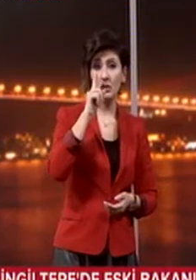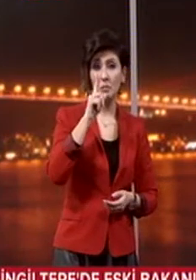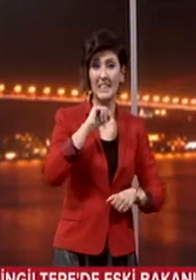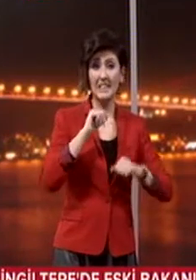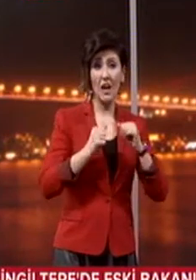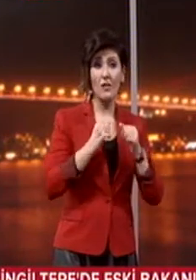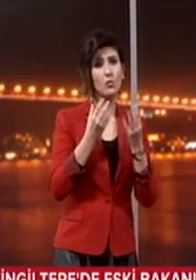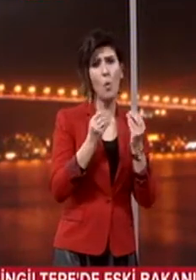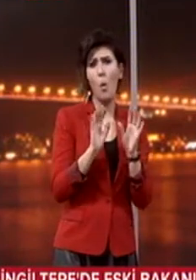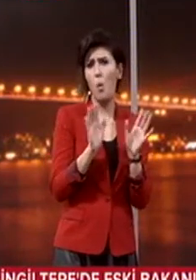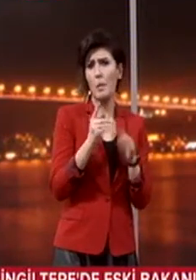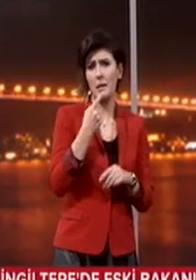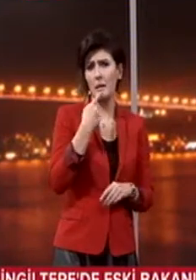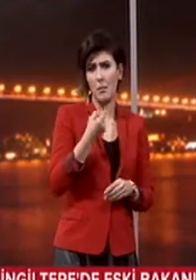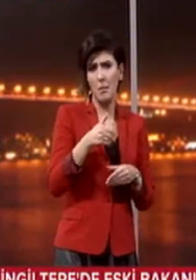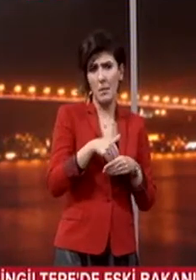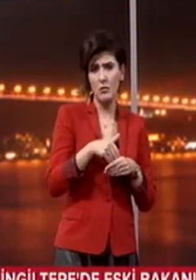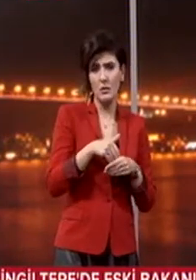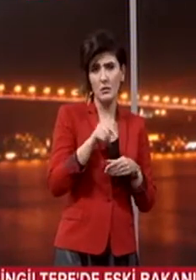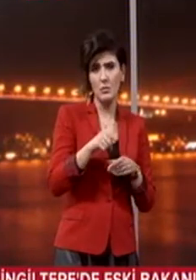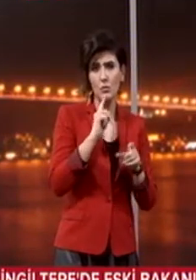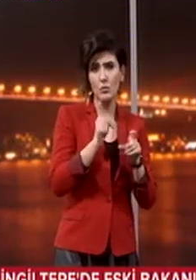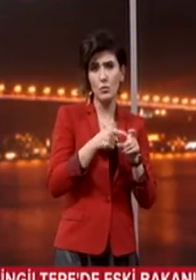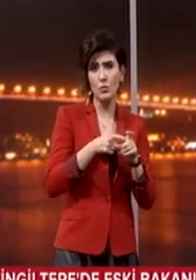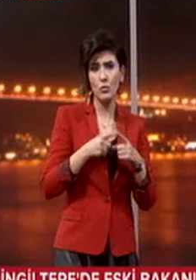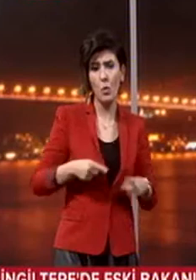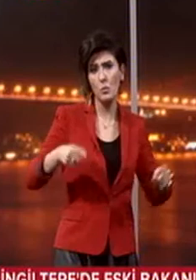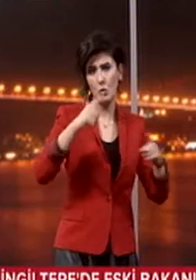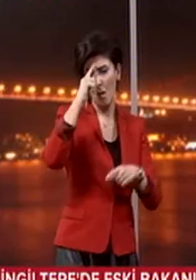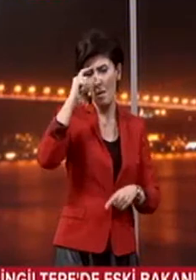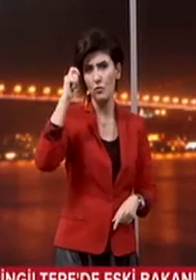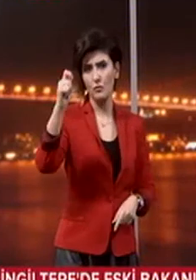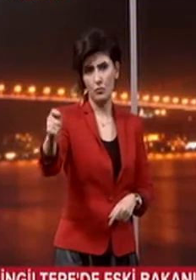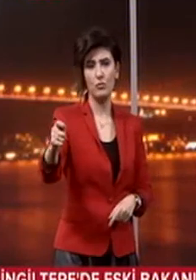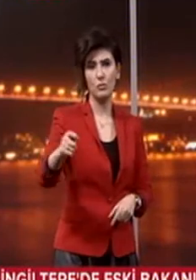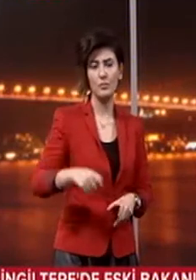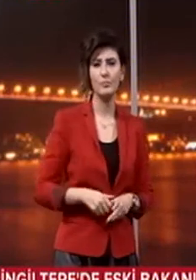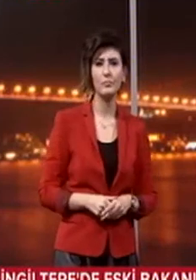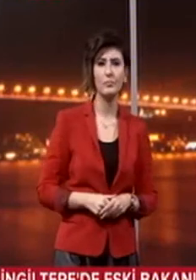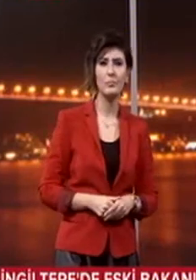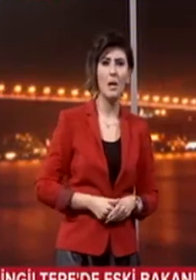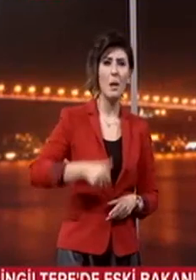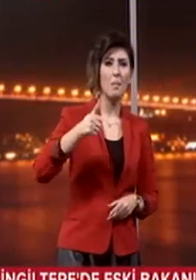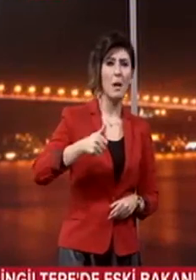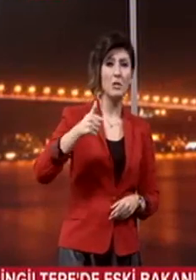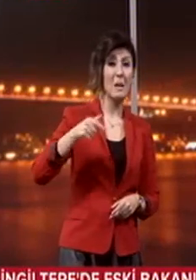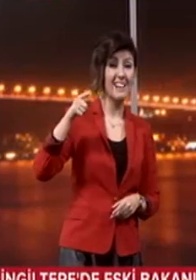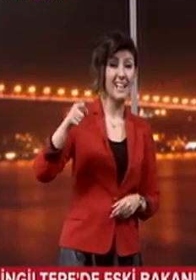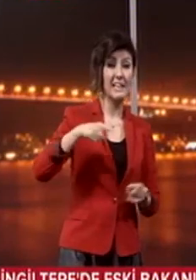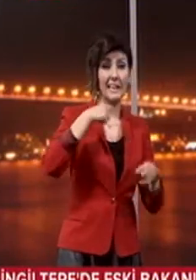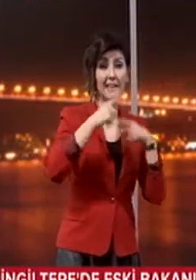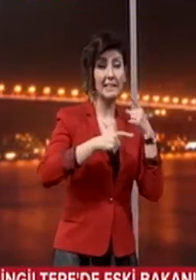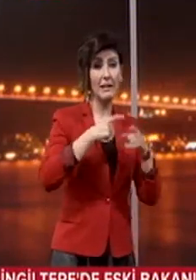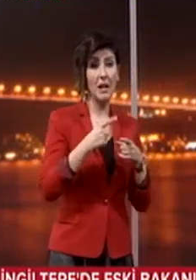bir davranışlarının olmadığını belirten bakanlar Meclis Soruşturma Komisyonu'na başvurdu. Başbakan David Cameron